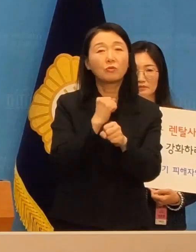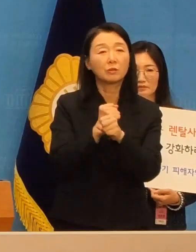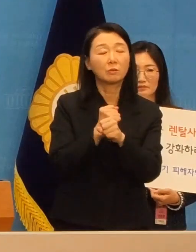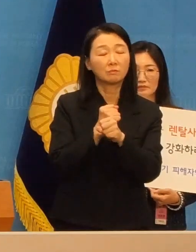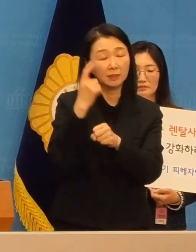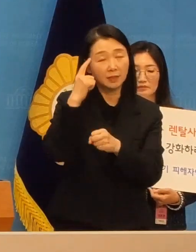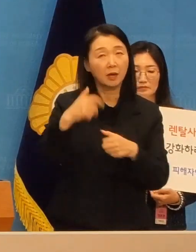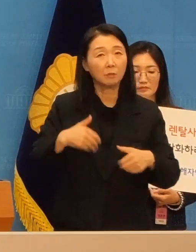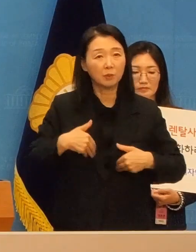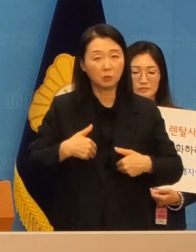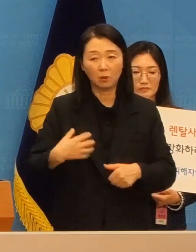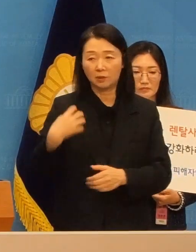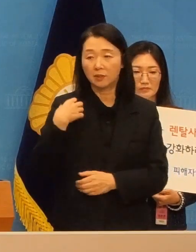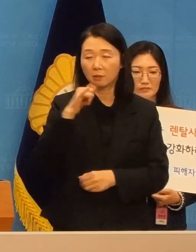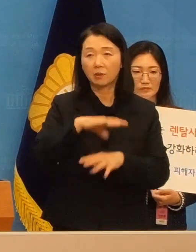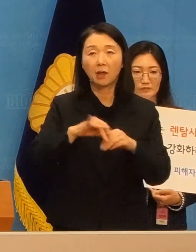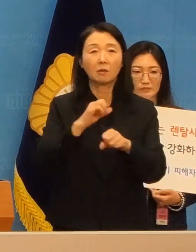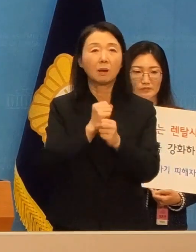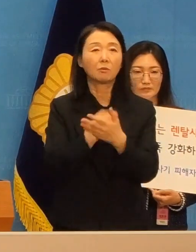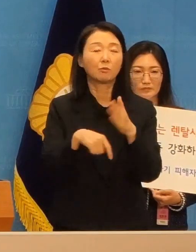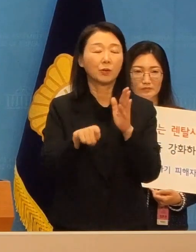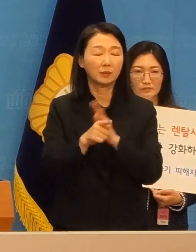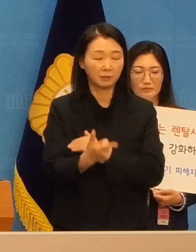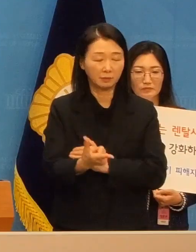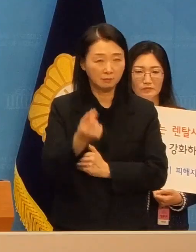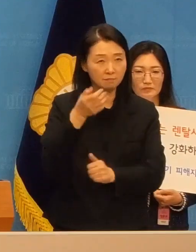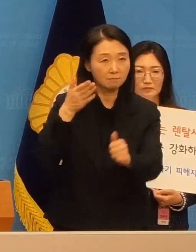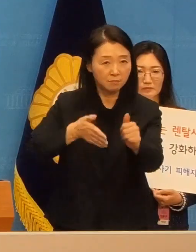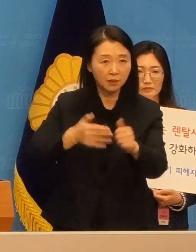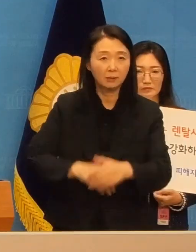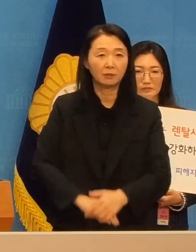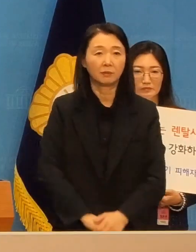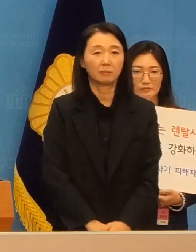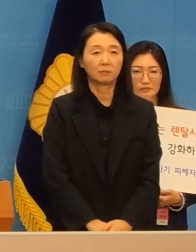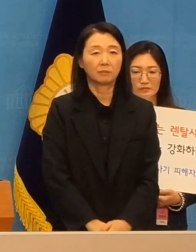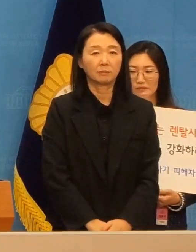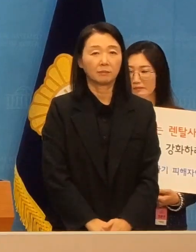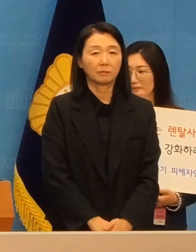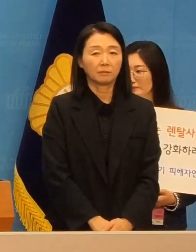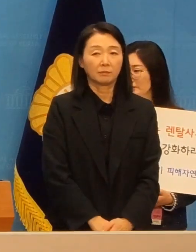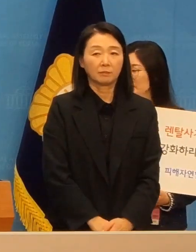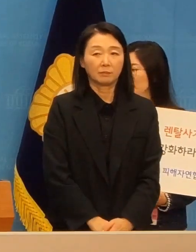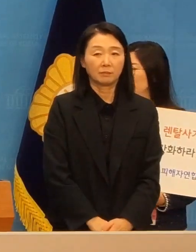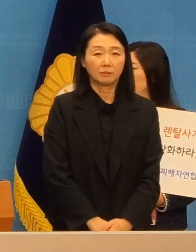인식하고 책임 있는 해결에 나설 것을 강력히 촉구합니다.